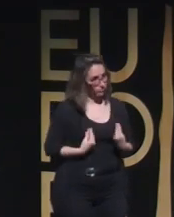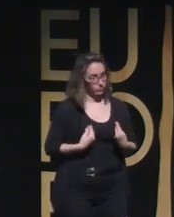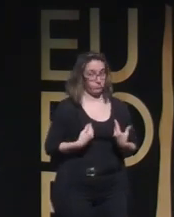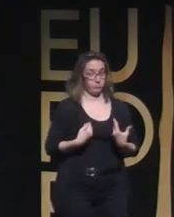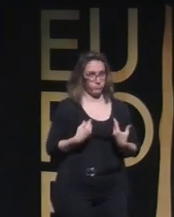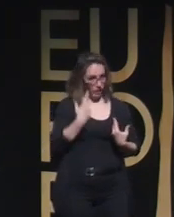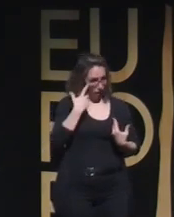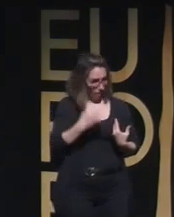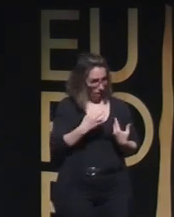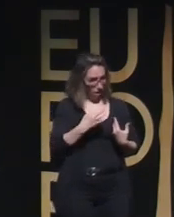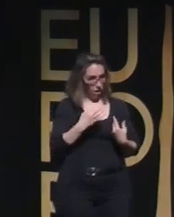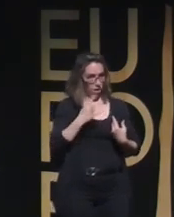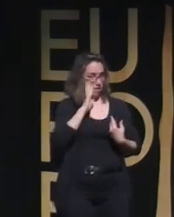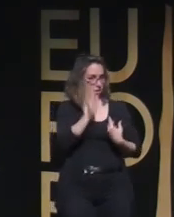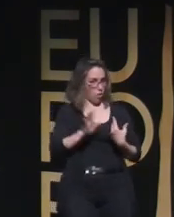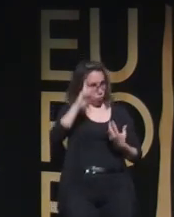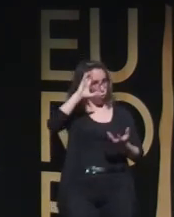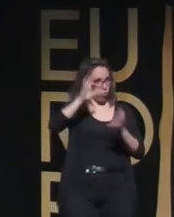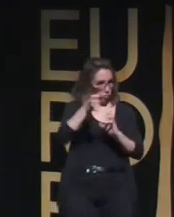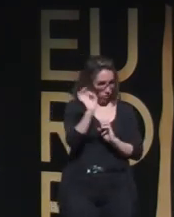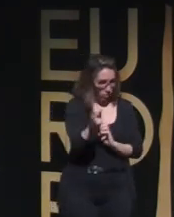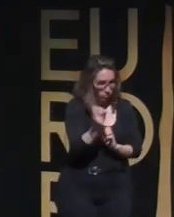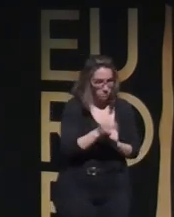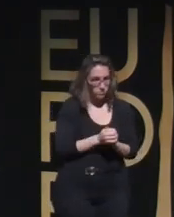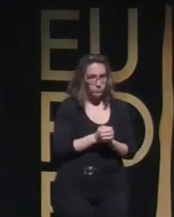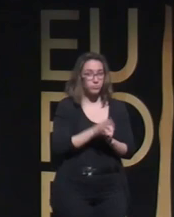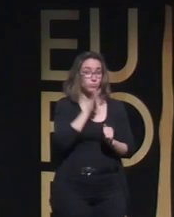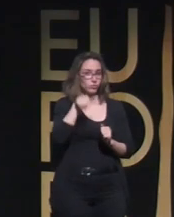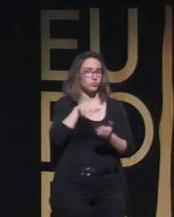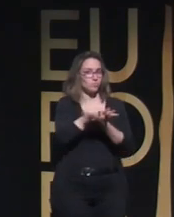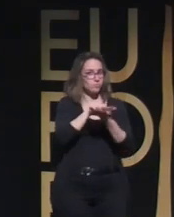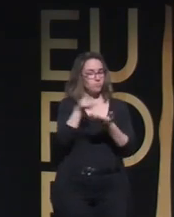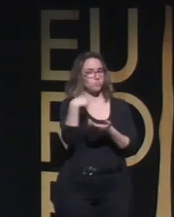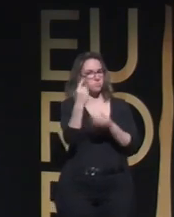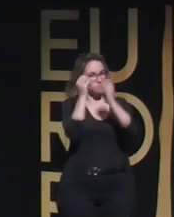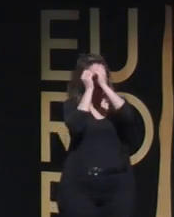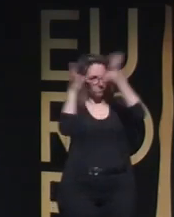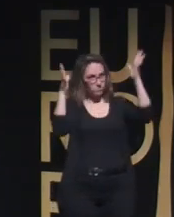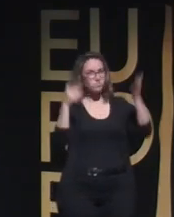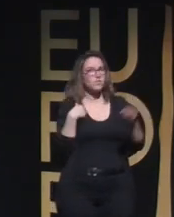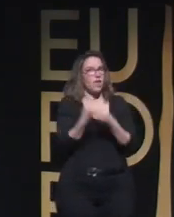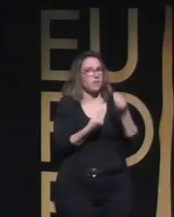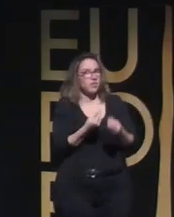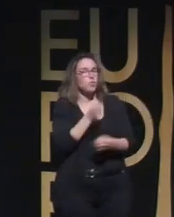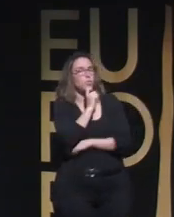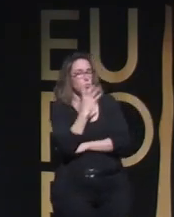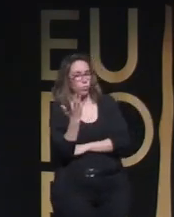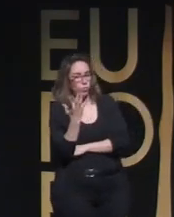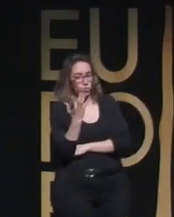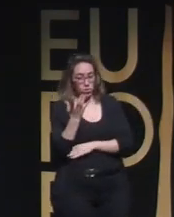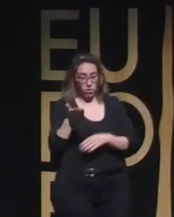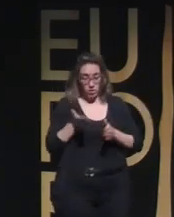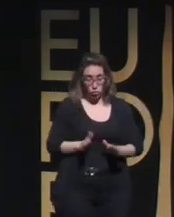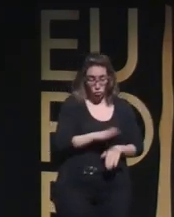Bueno, pues con todo este marco, nosotros nos preguntamos hoy qué podemos hacer. ¿Y cómo podemos cuidar la salud mental en